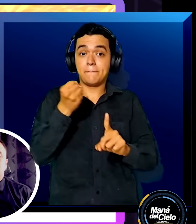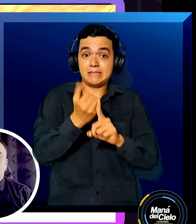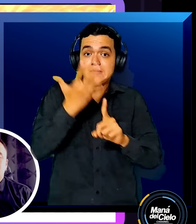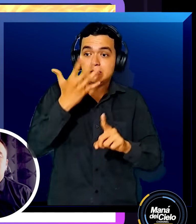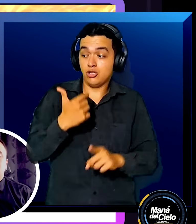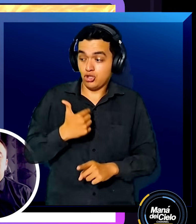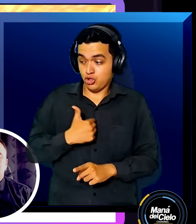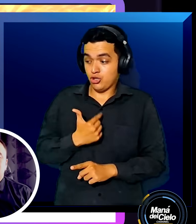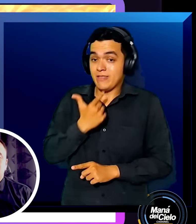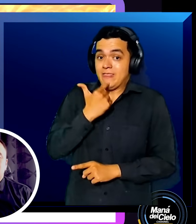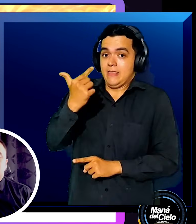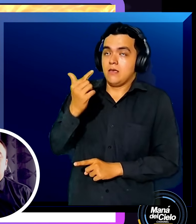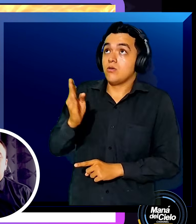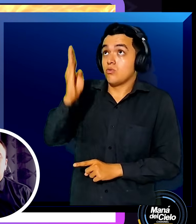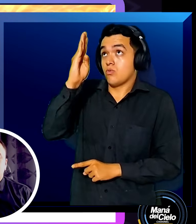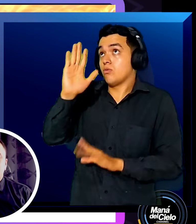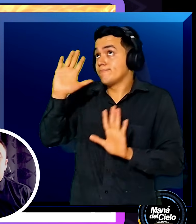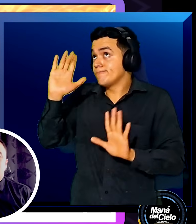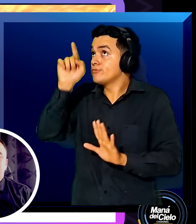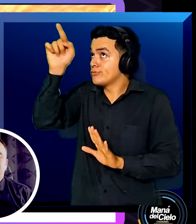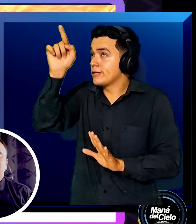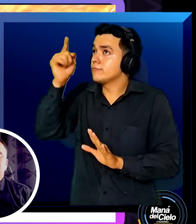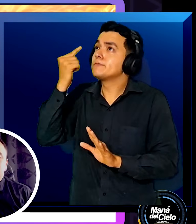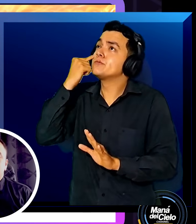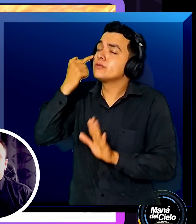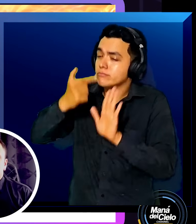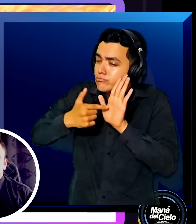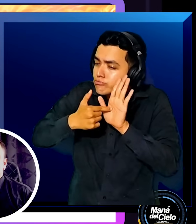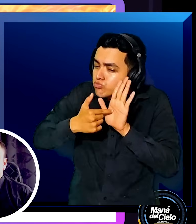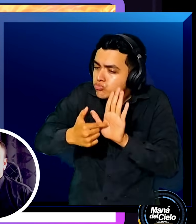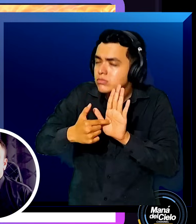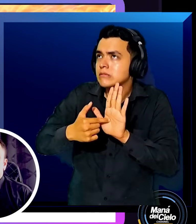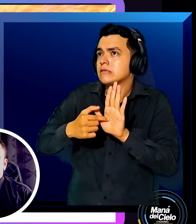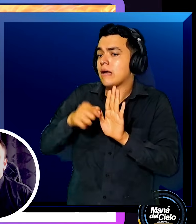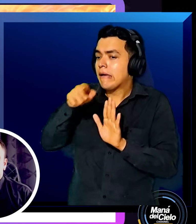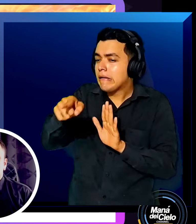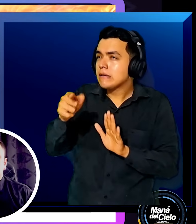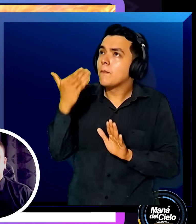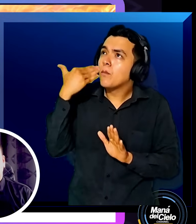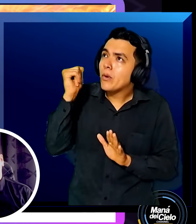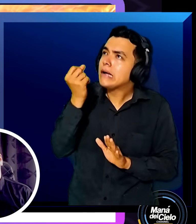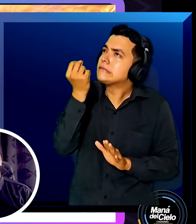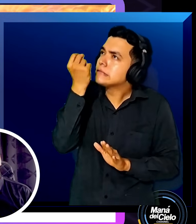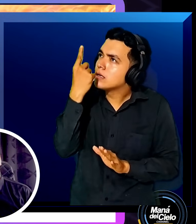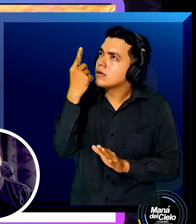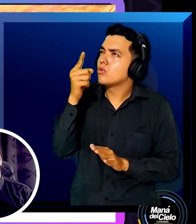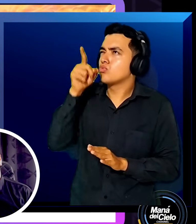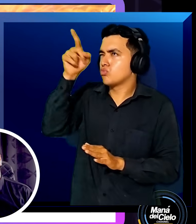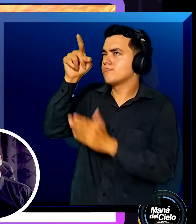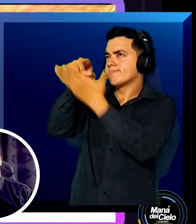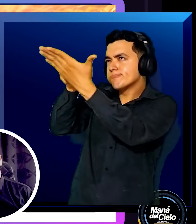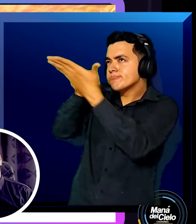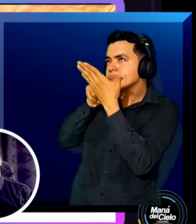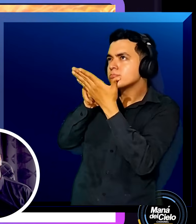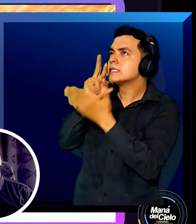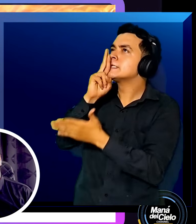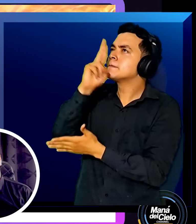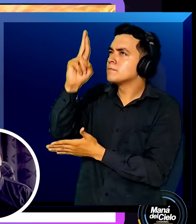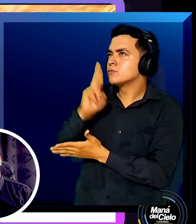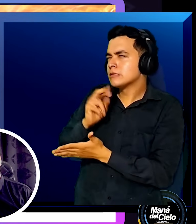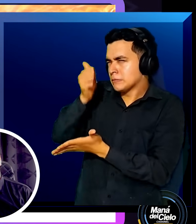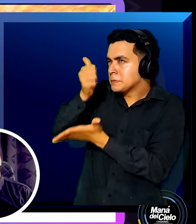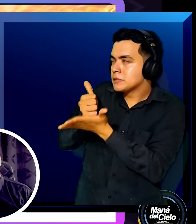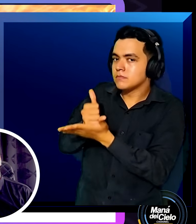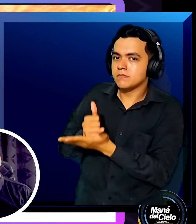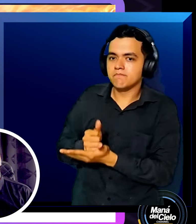intercedes. Tienes que sentir dolor, tienes que llorar por esa persona. Ese es interceder. Interceder no es hacer una... Mire,